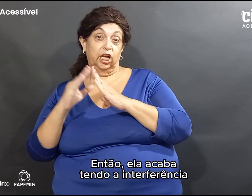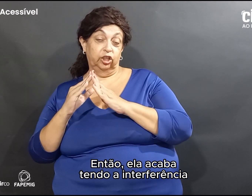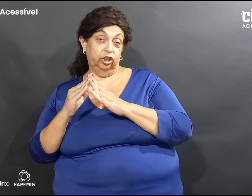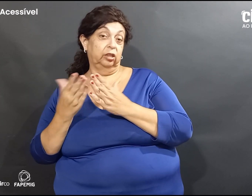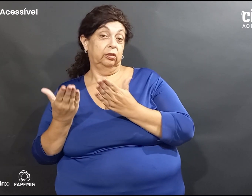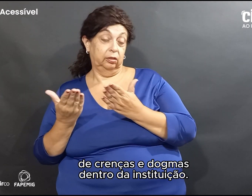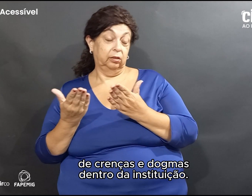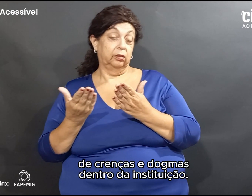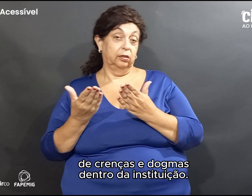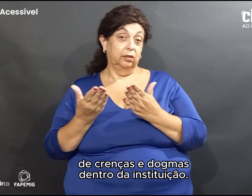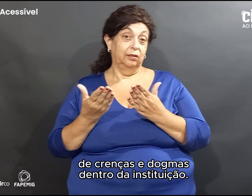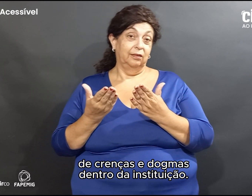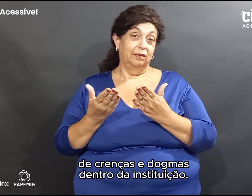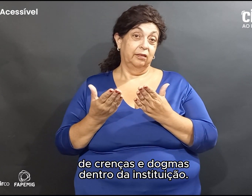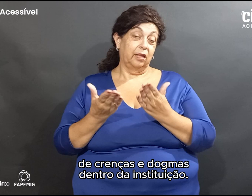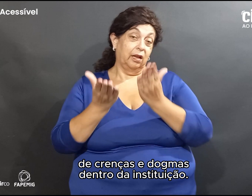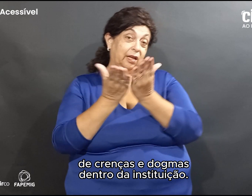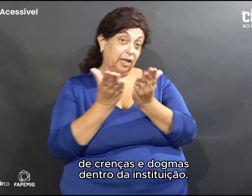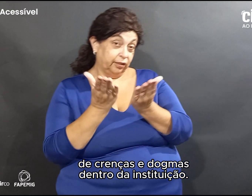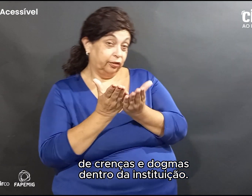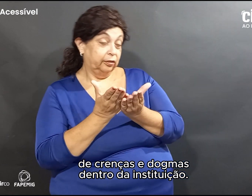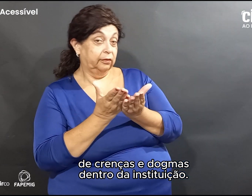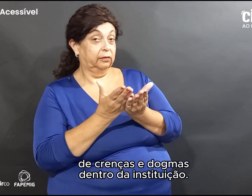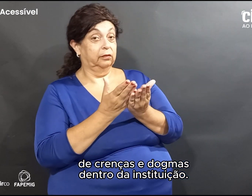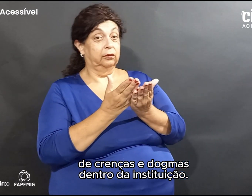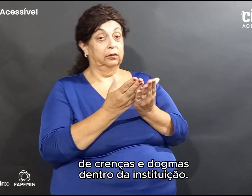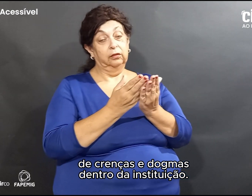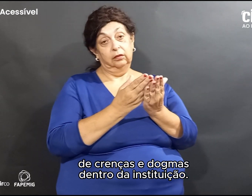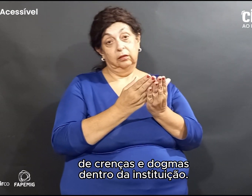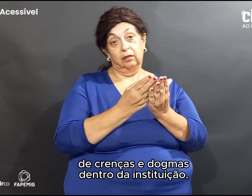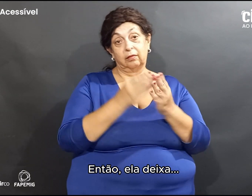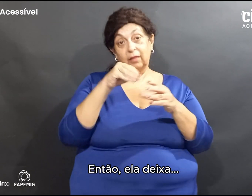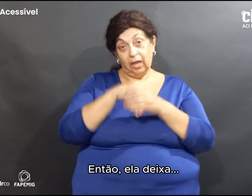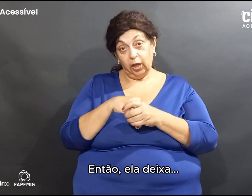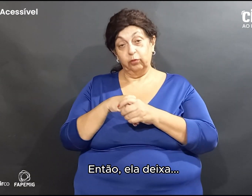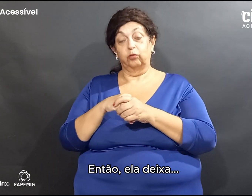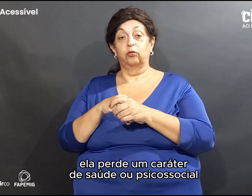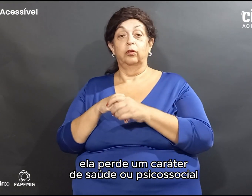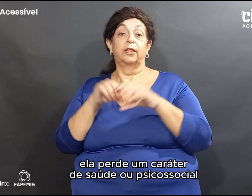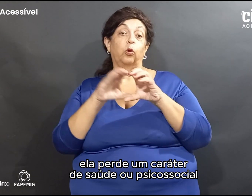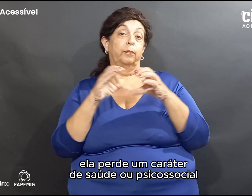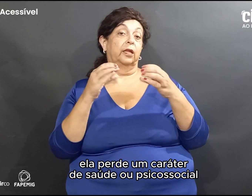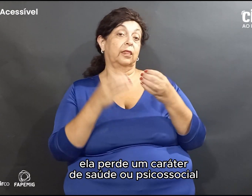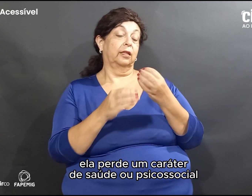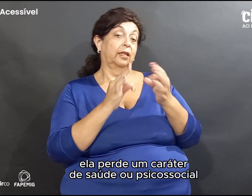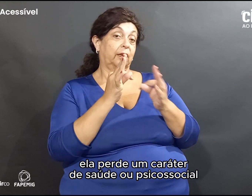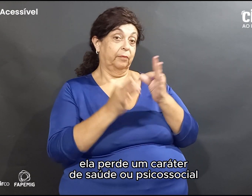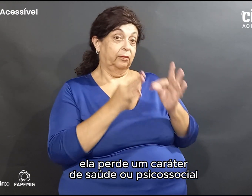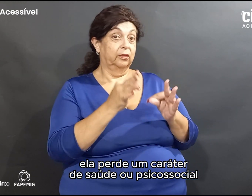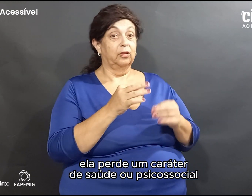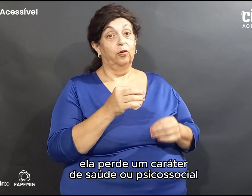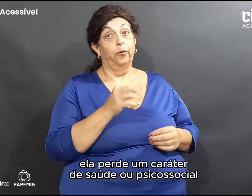interferência de crenças e dogmas dentro da instituição. Então, ela perde um caráter de saúde,